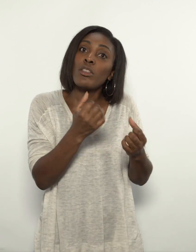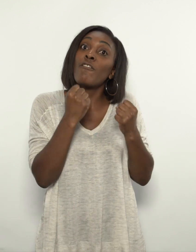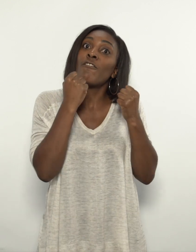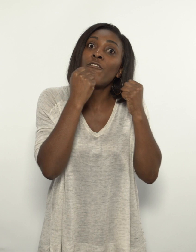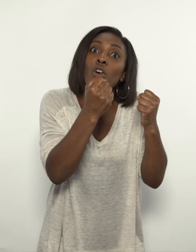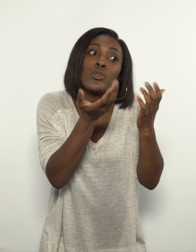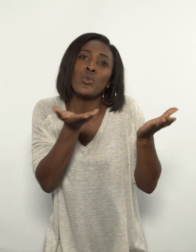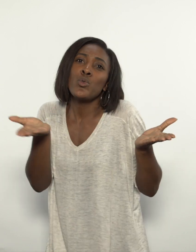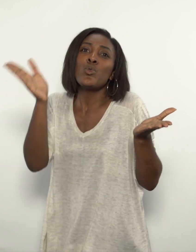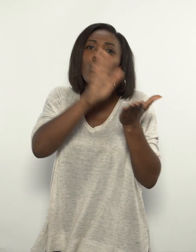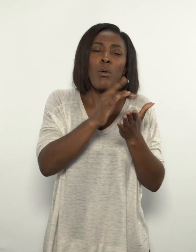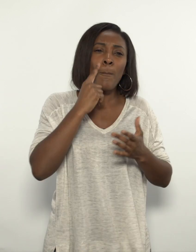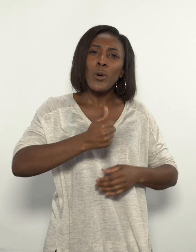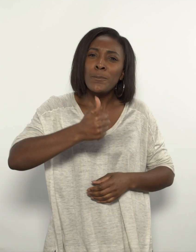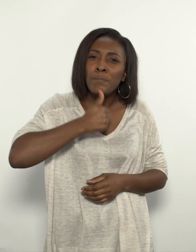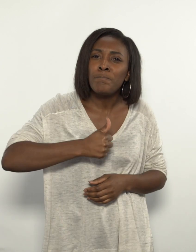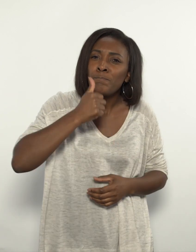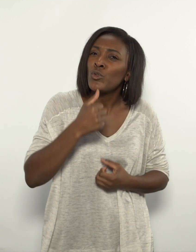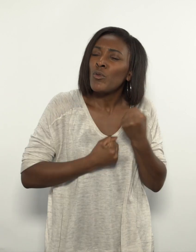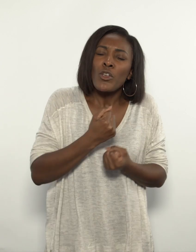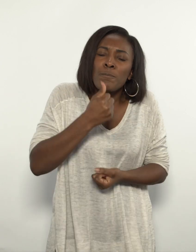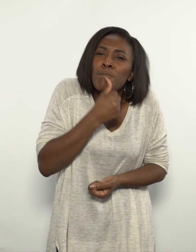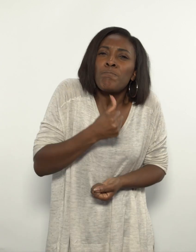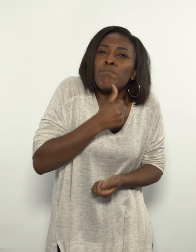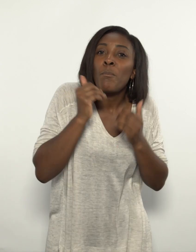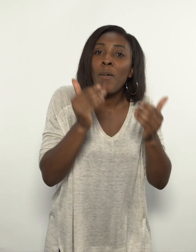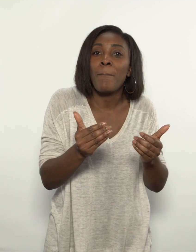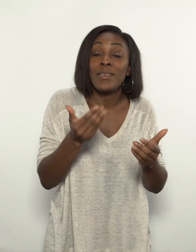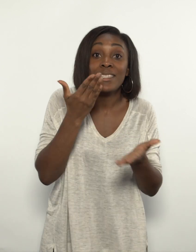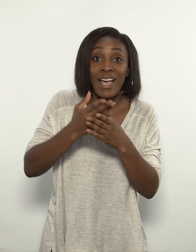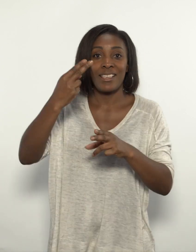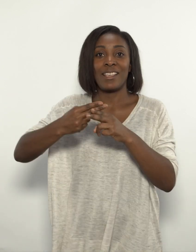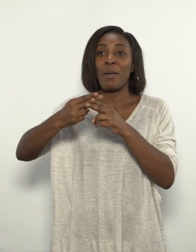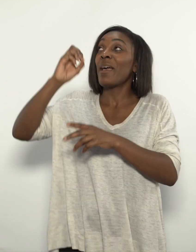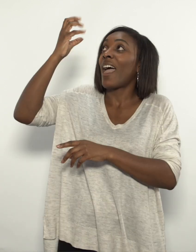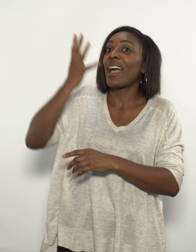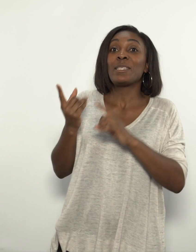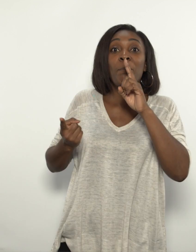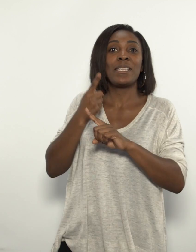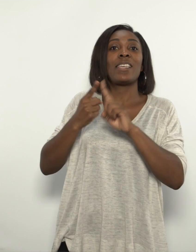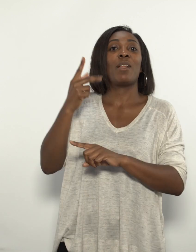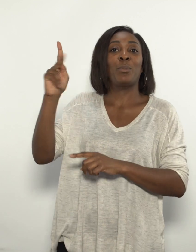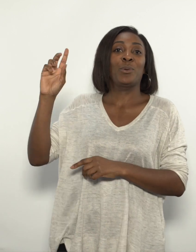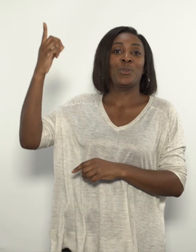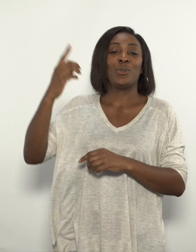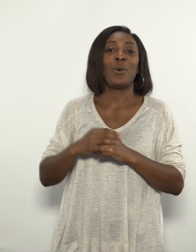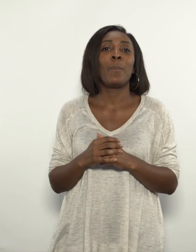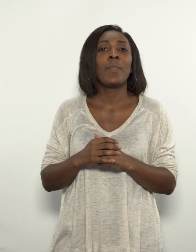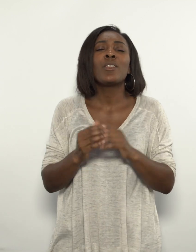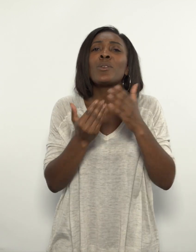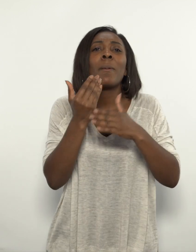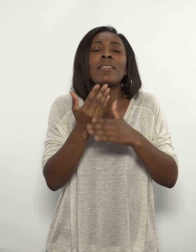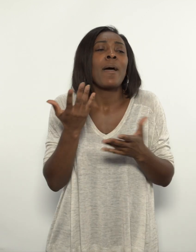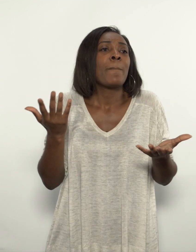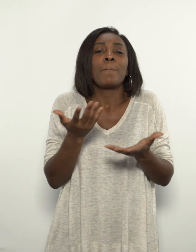une force surnaturelle pour supporter cette douleur. C'est la grâce spéciale de Dieu. Et ce matin,